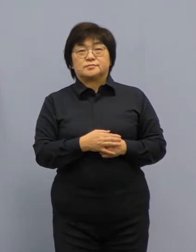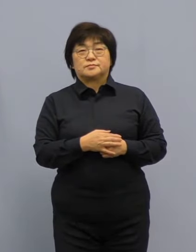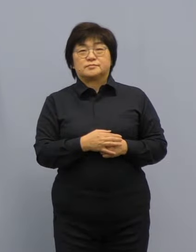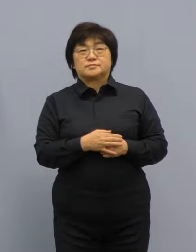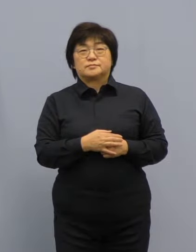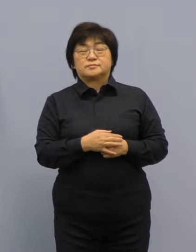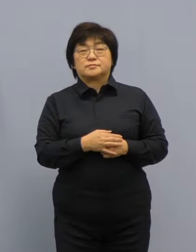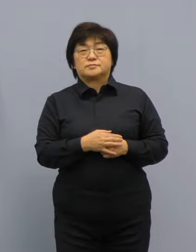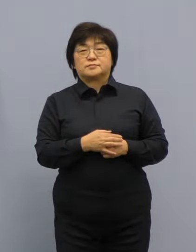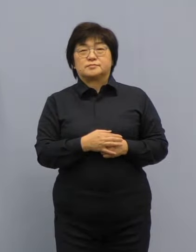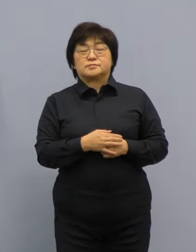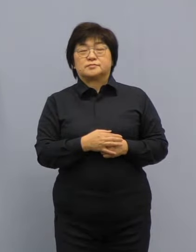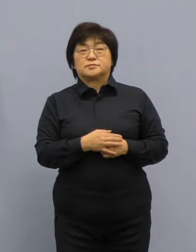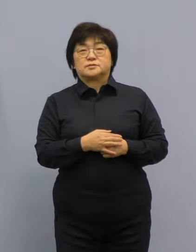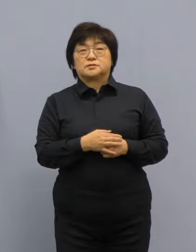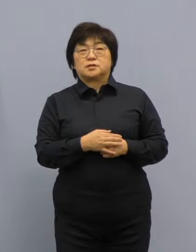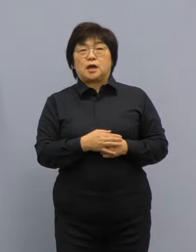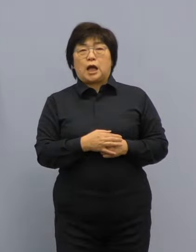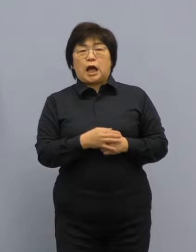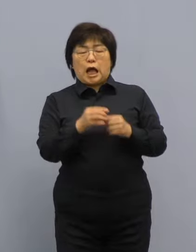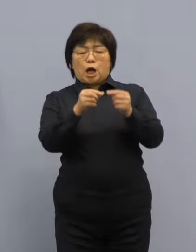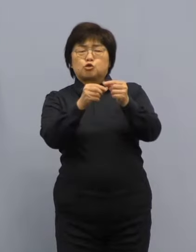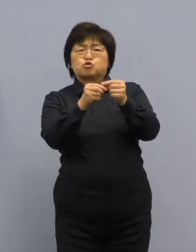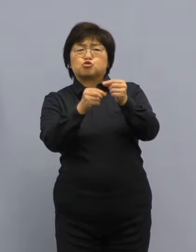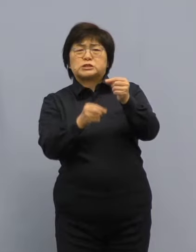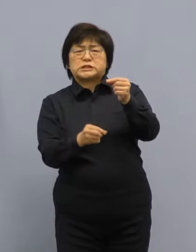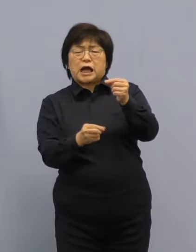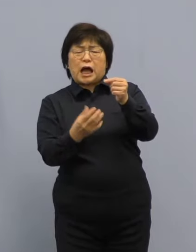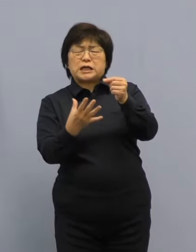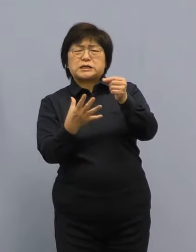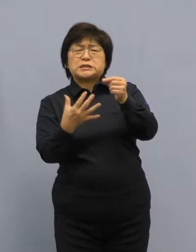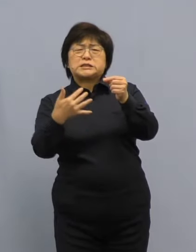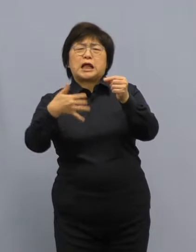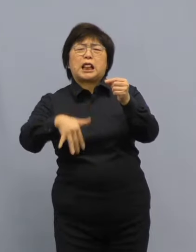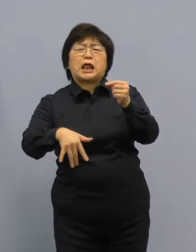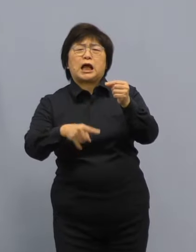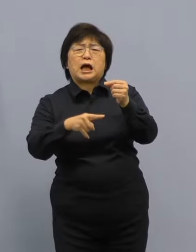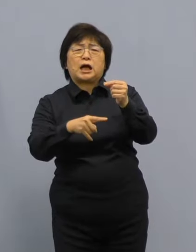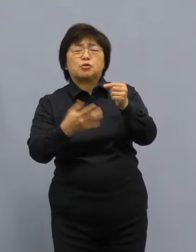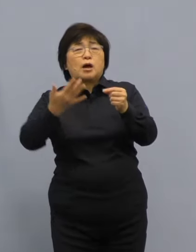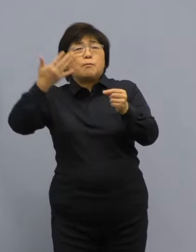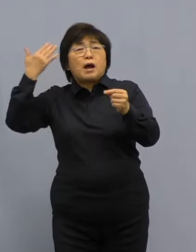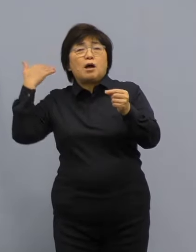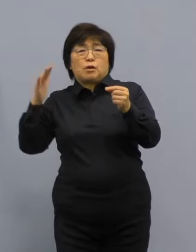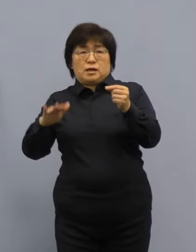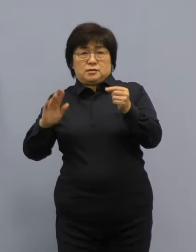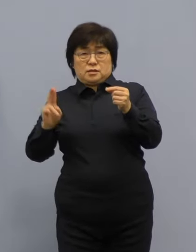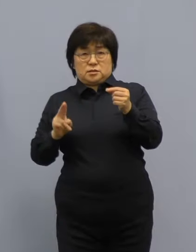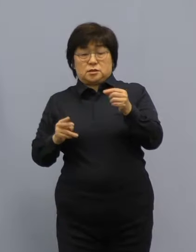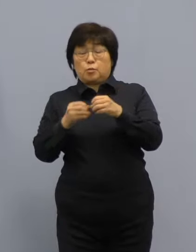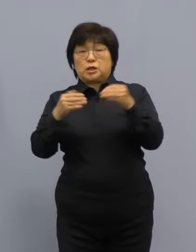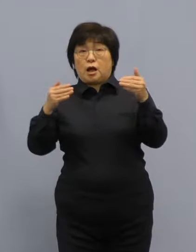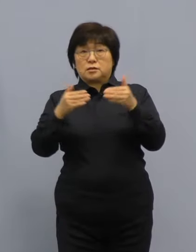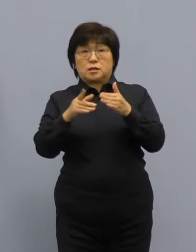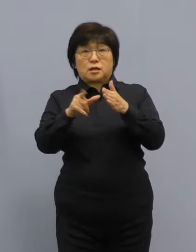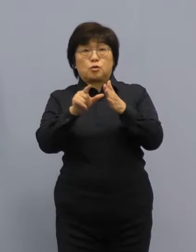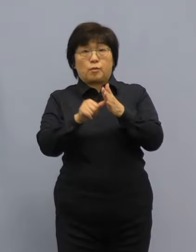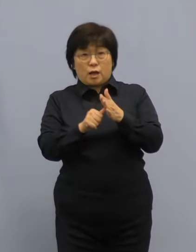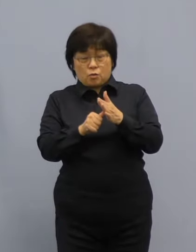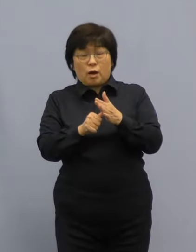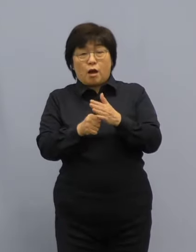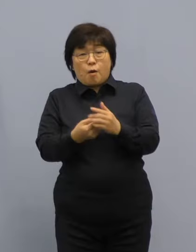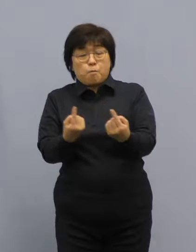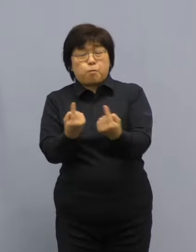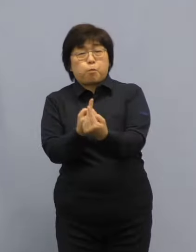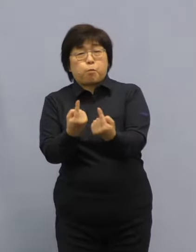課題としては非常に茎がですね柔らかいというものがあったそうなんですけれども、長崎県では非常に育種が進ん